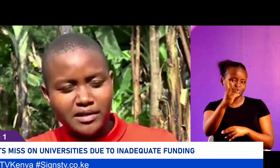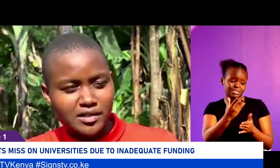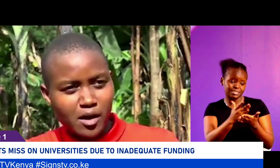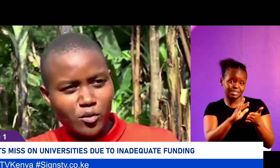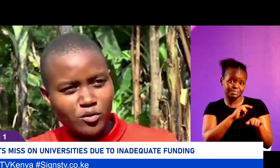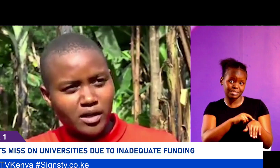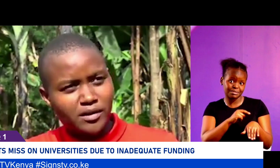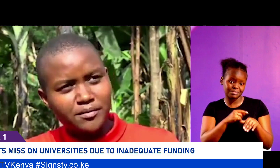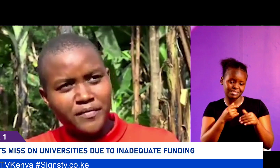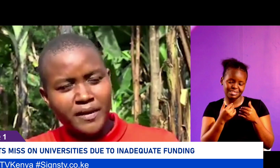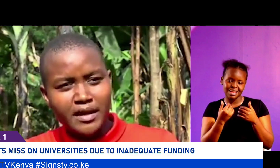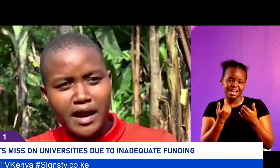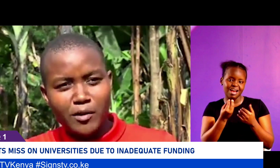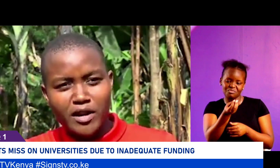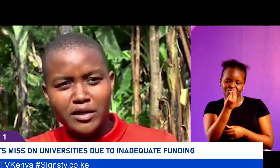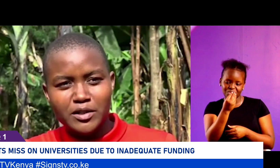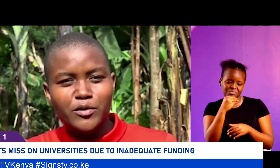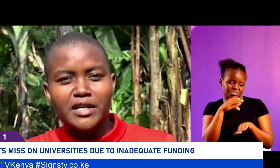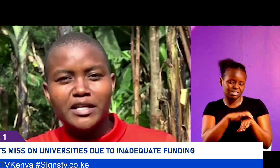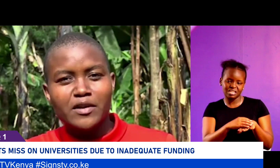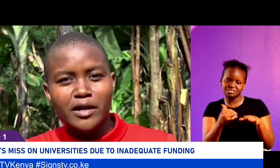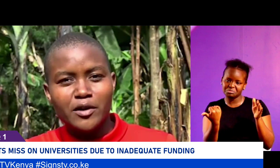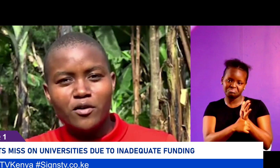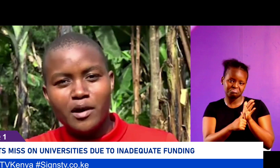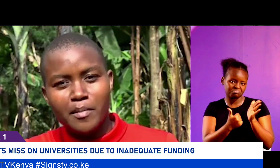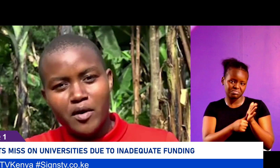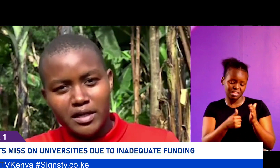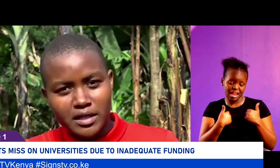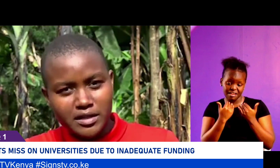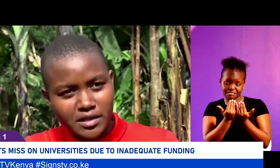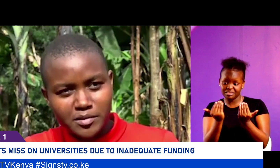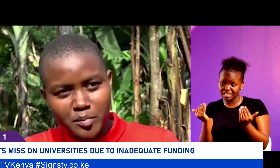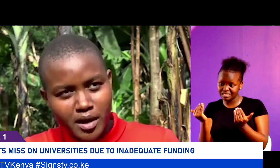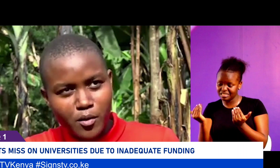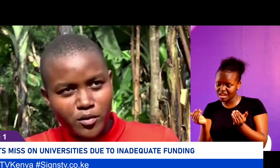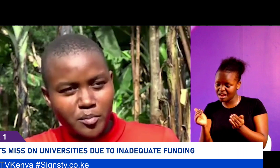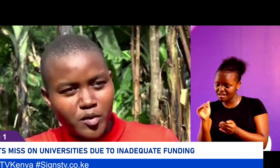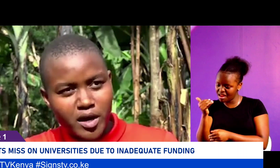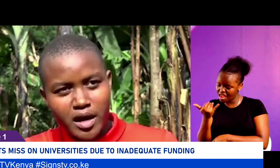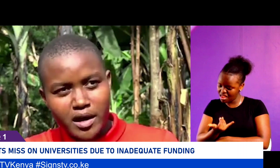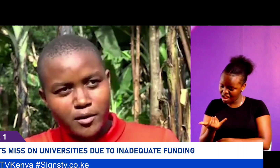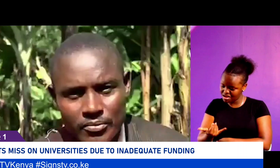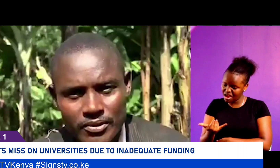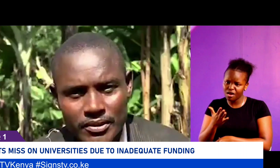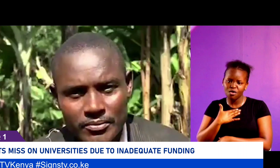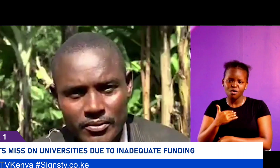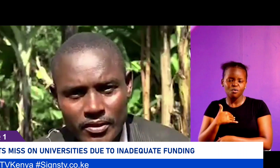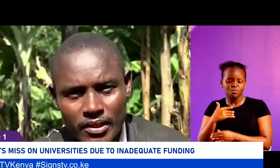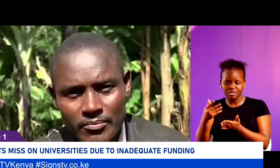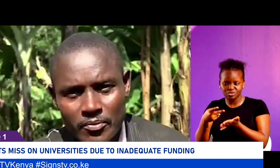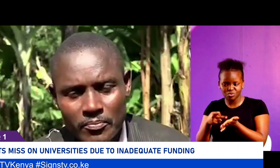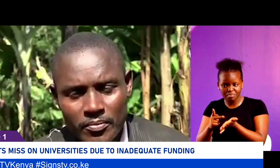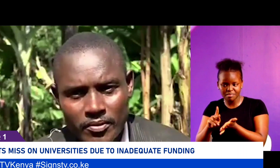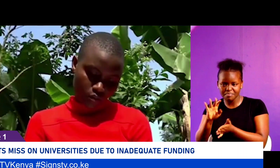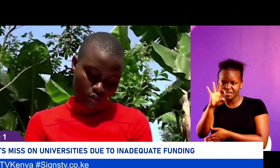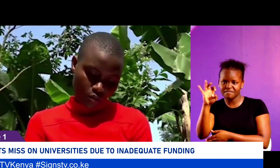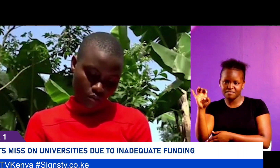hata chakula. Na kuna watoto wengine wadogo ambao wanahitaji pia kulipiwa karo. Principal